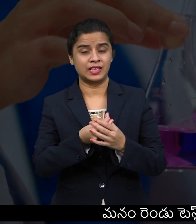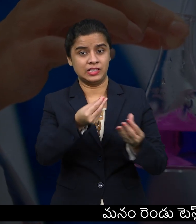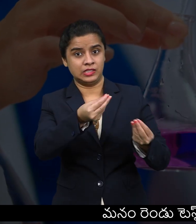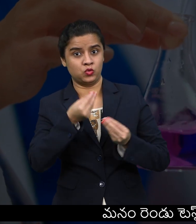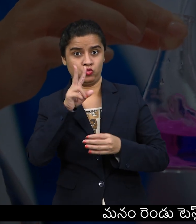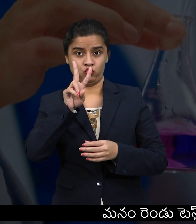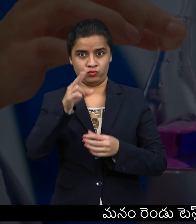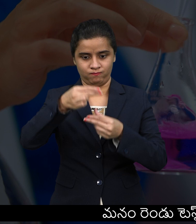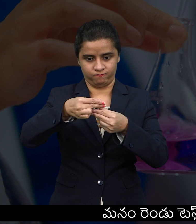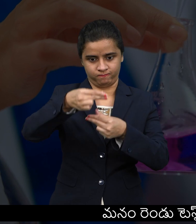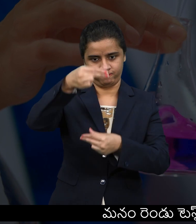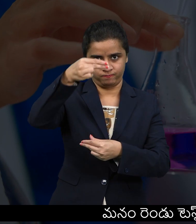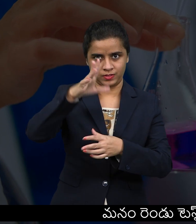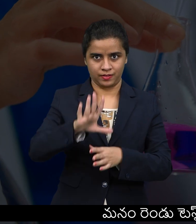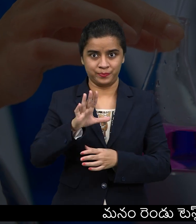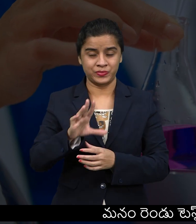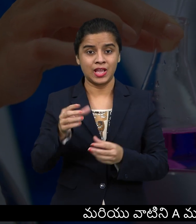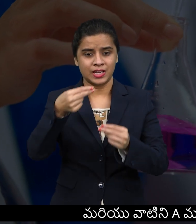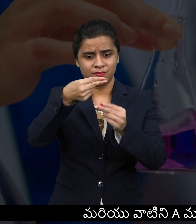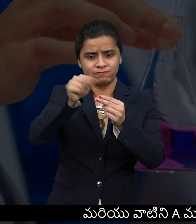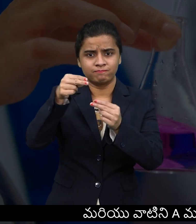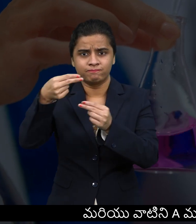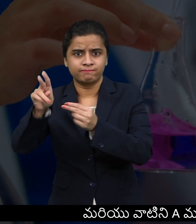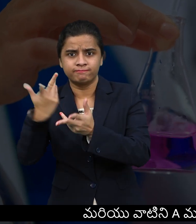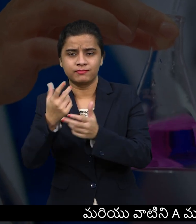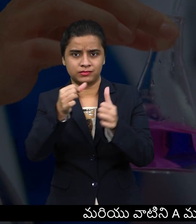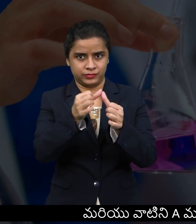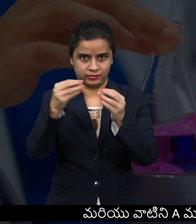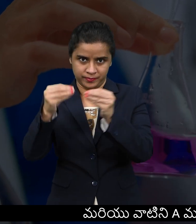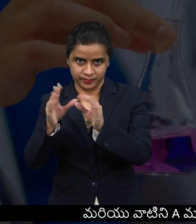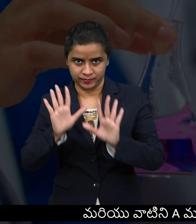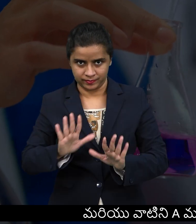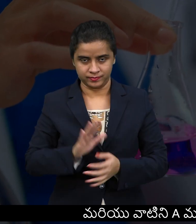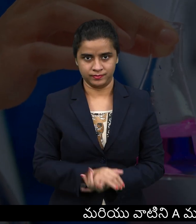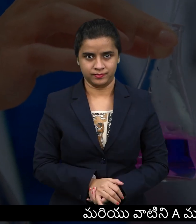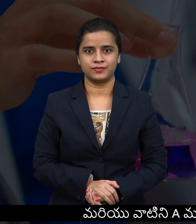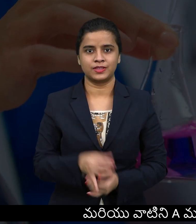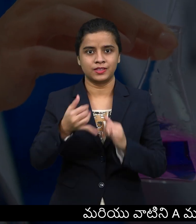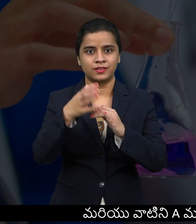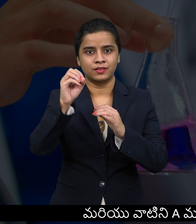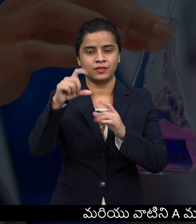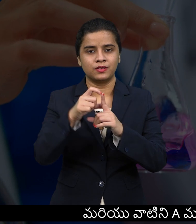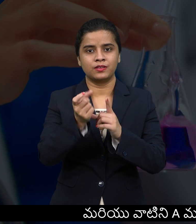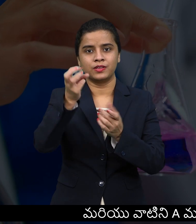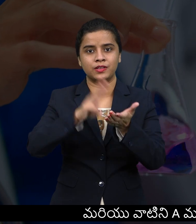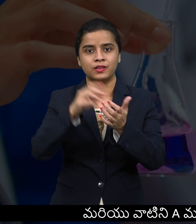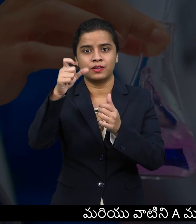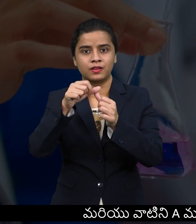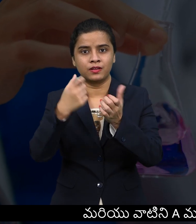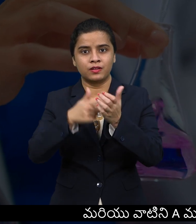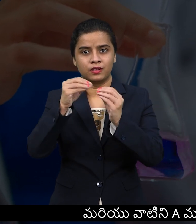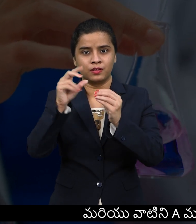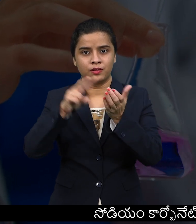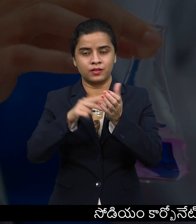మనం 2 టెస్ట్ ట్యూబ్లను తీసుకున్నాము మరియు వాటిని A మరియు B అని లేబుల్